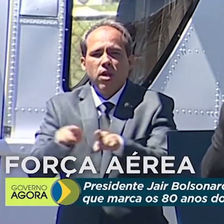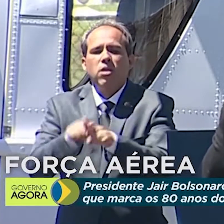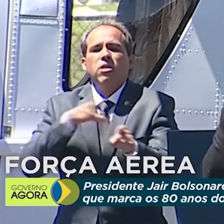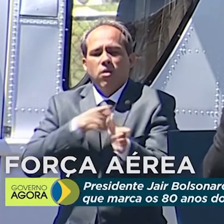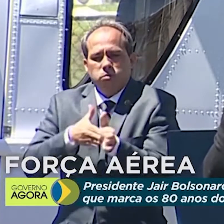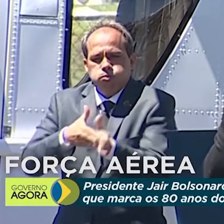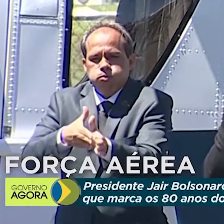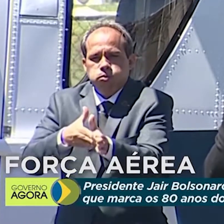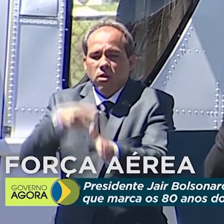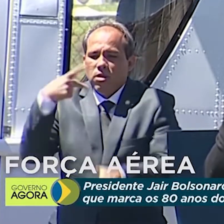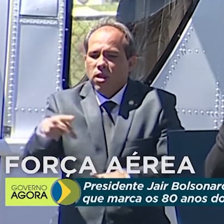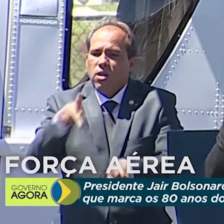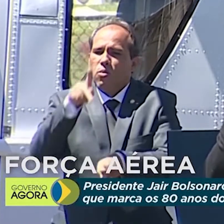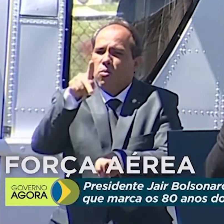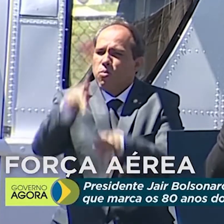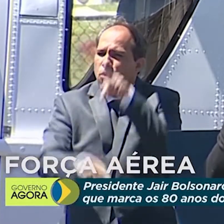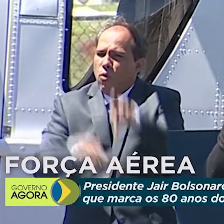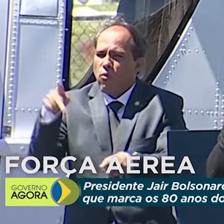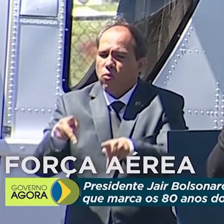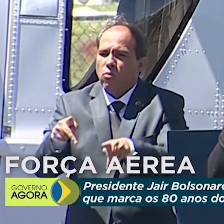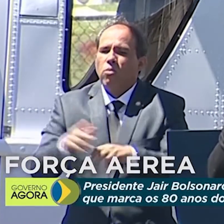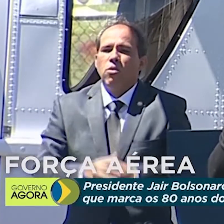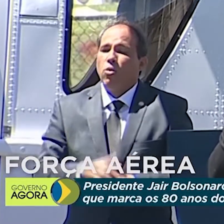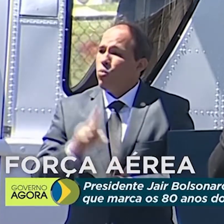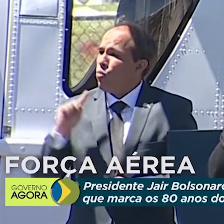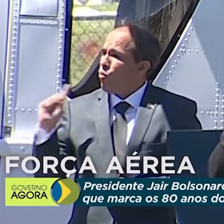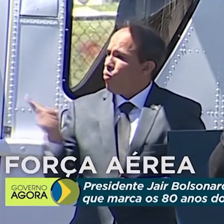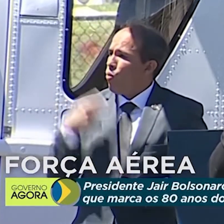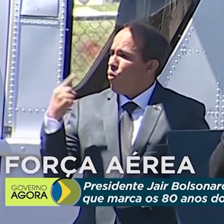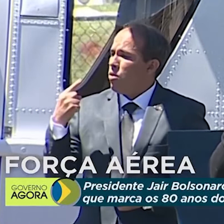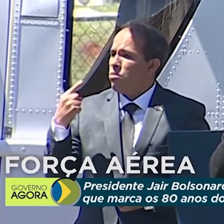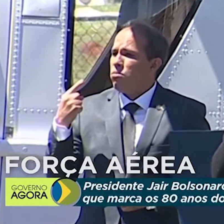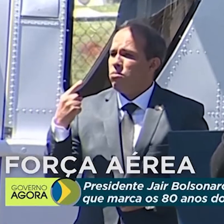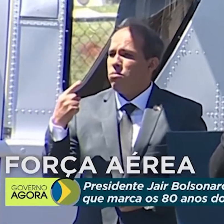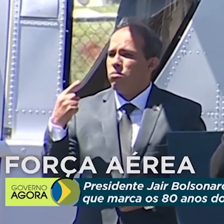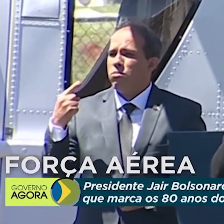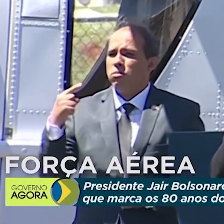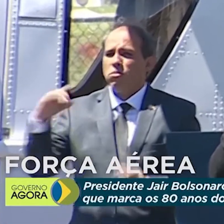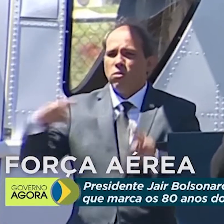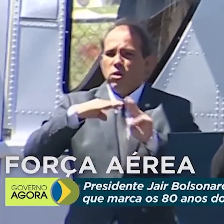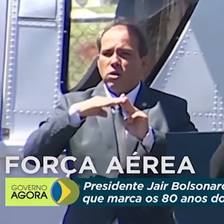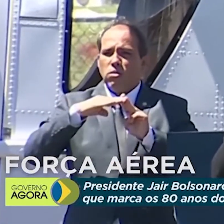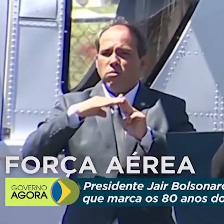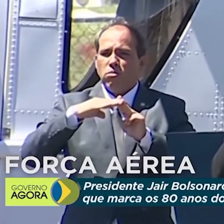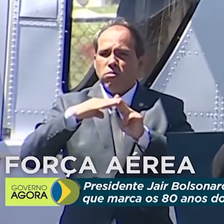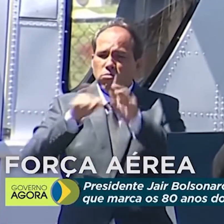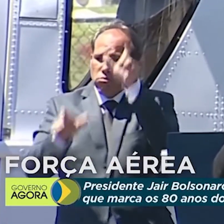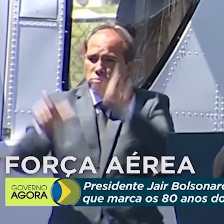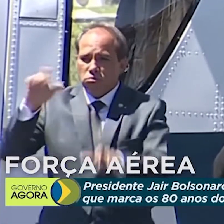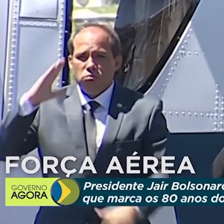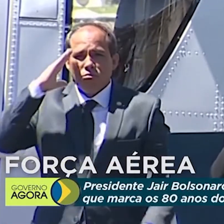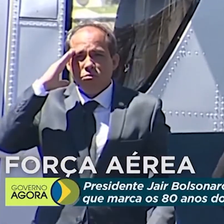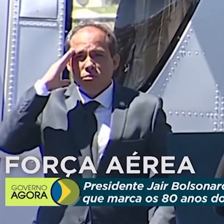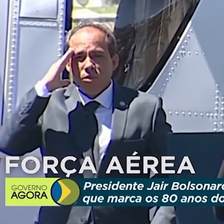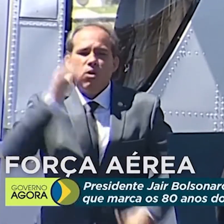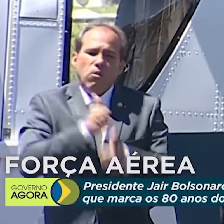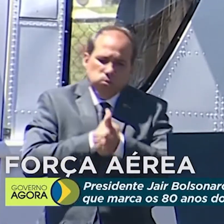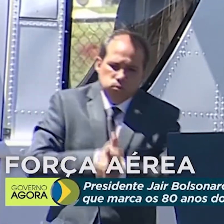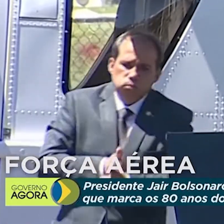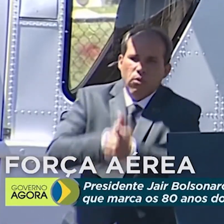ao seu povo. Nós, militares das Forças Armadas, seguimos o